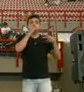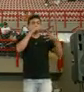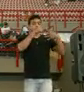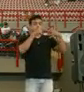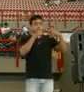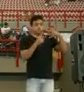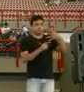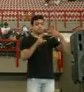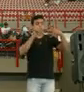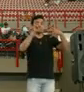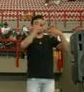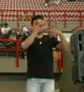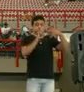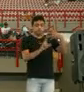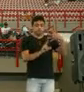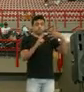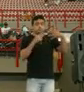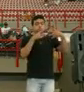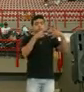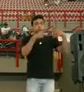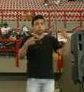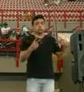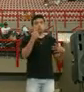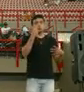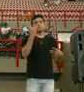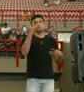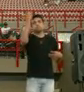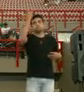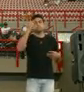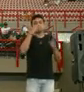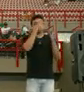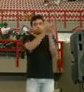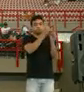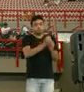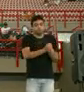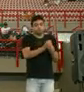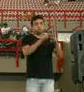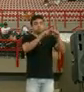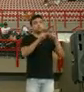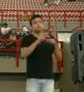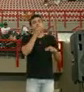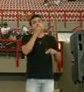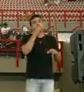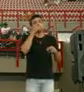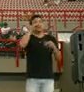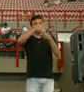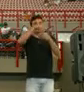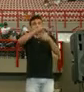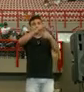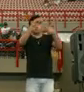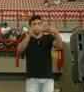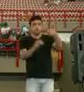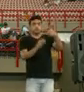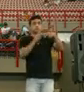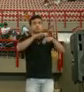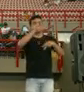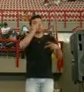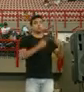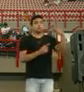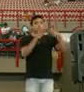leis, 2 são fundamentais para o cálculo estequiométrico e na prática, para o Enem, são as